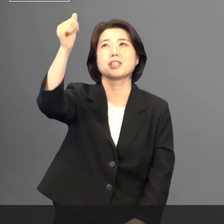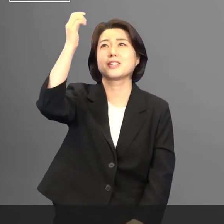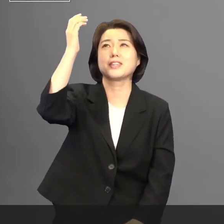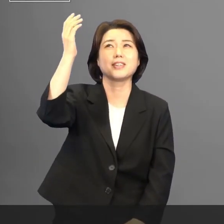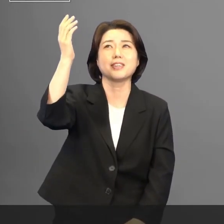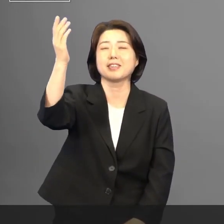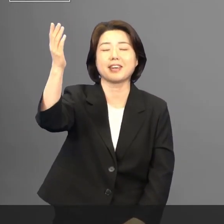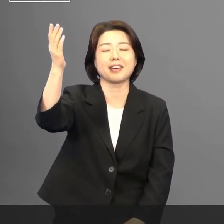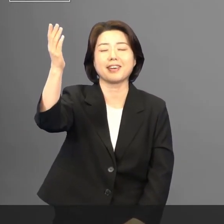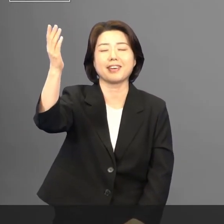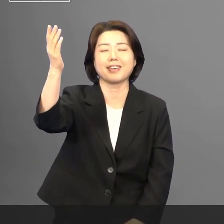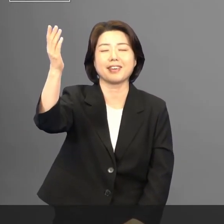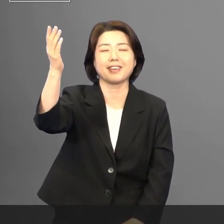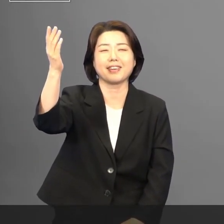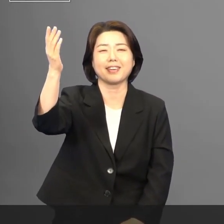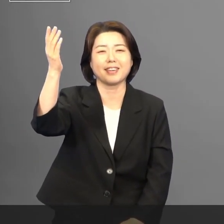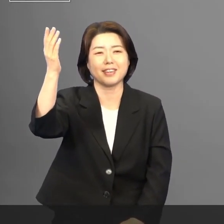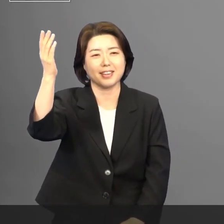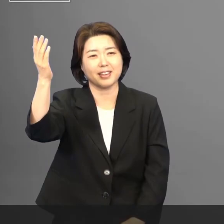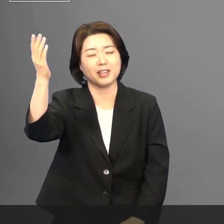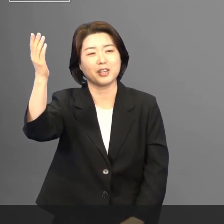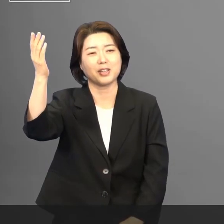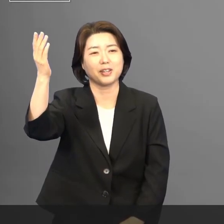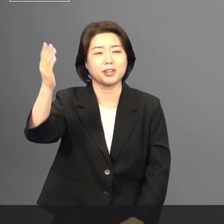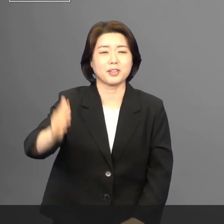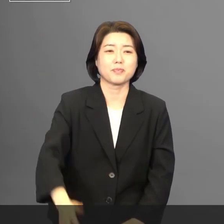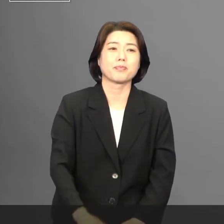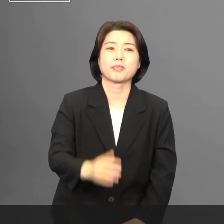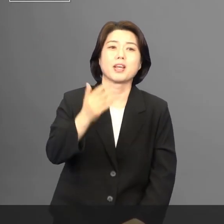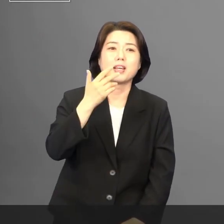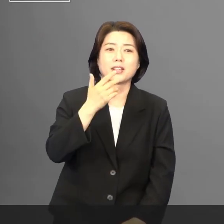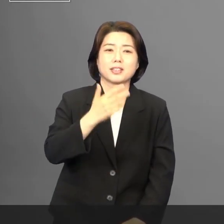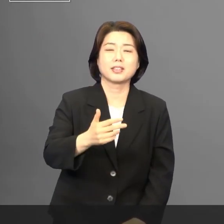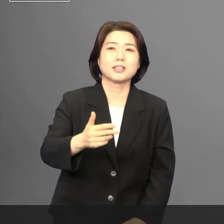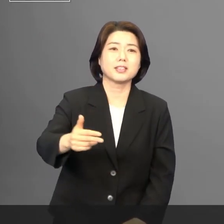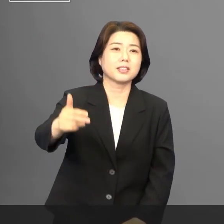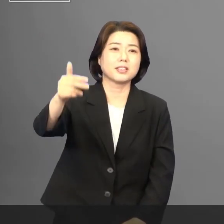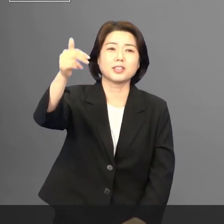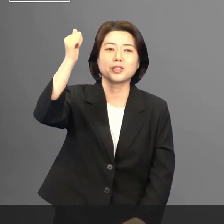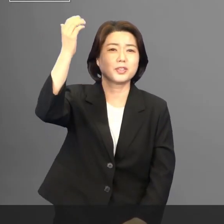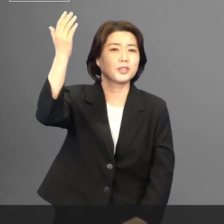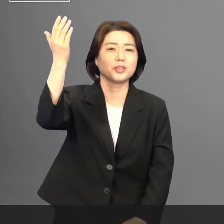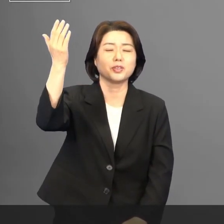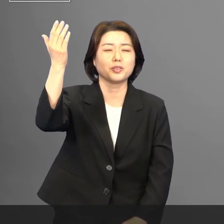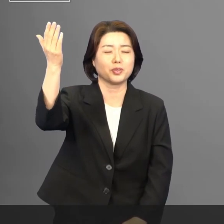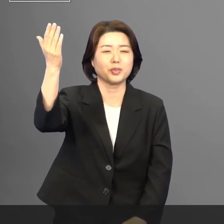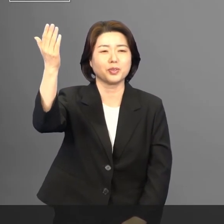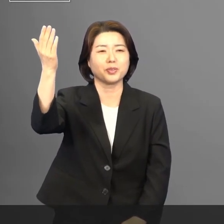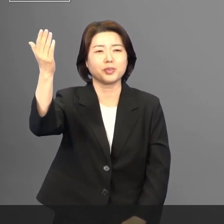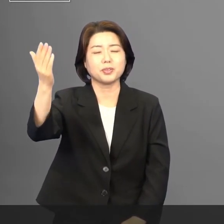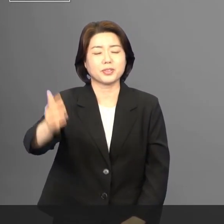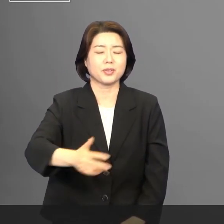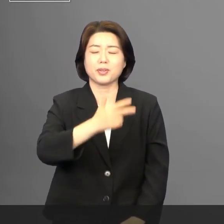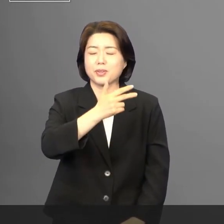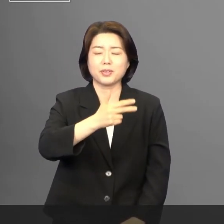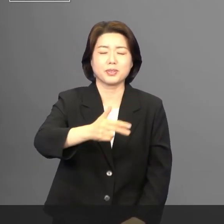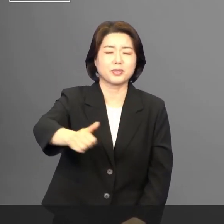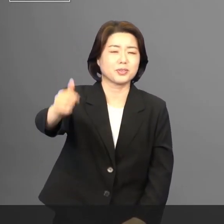주시 Christ alone Christ alone Christ alone